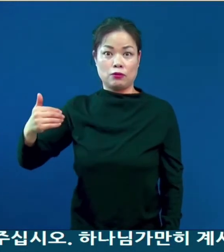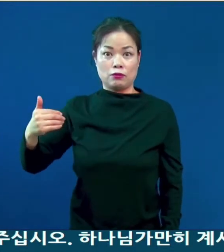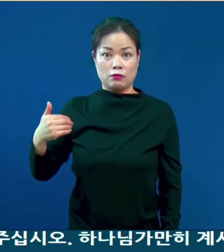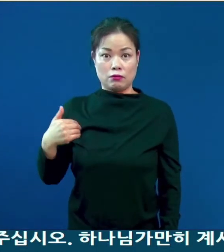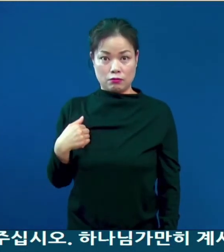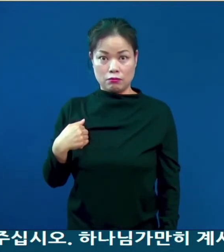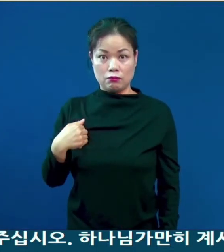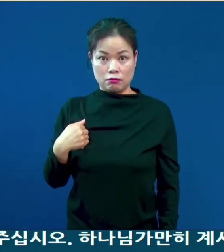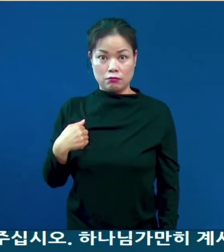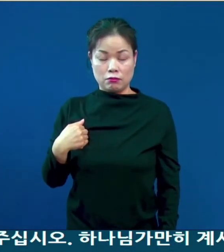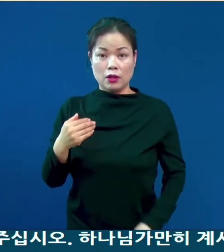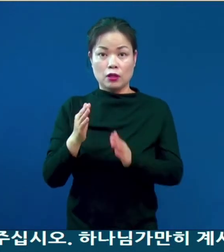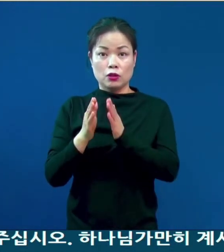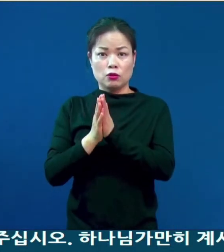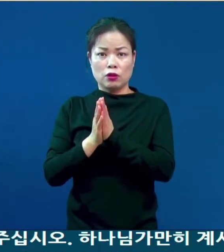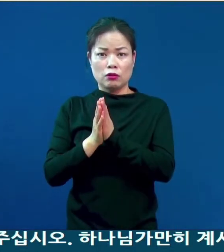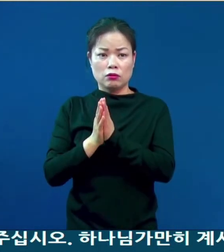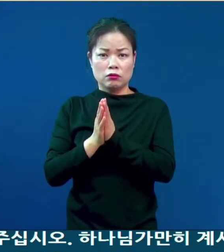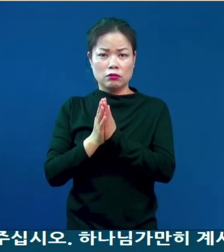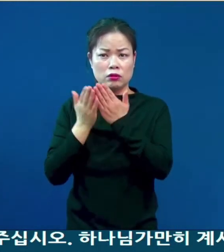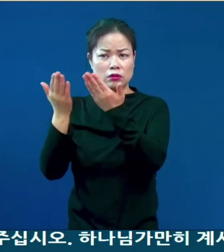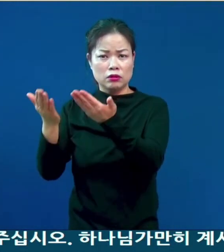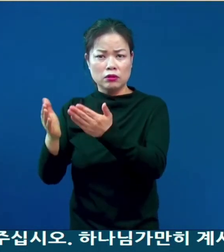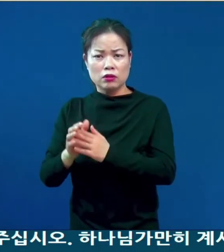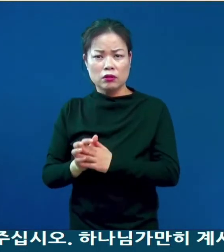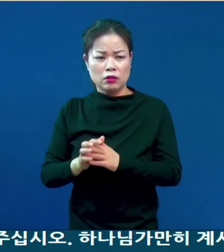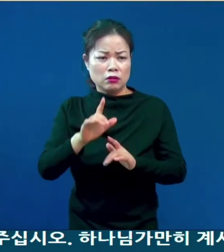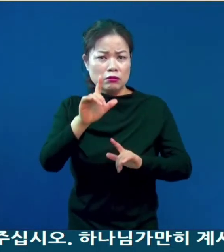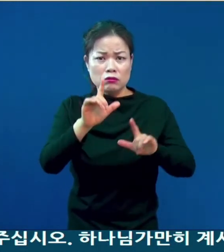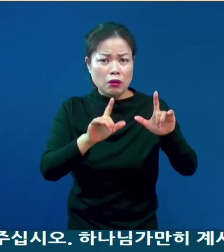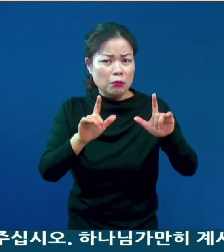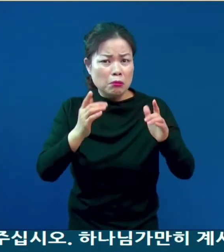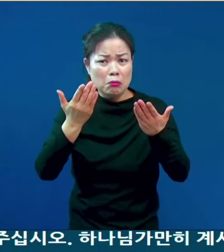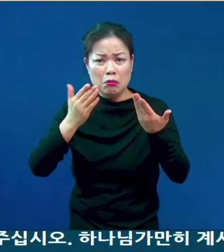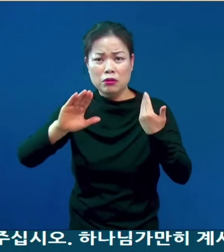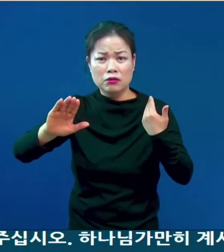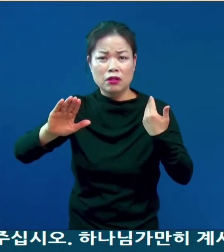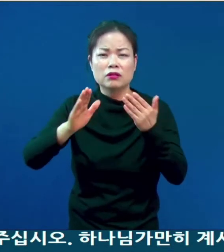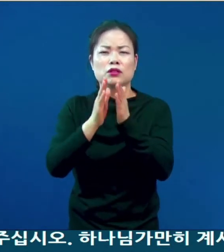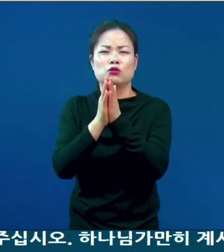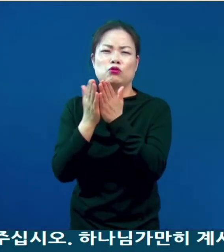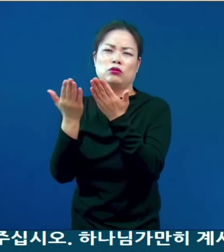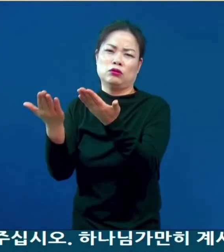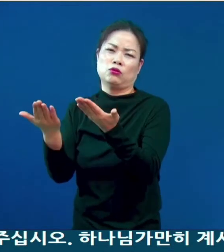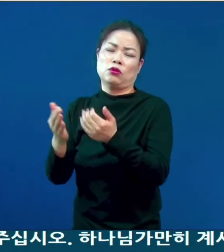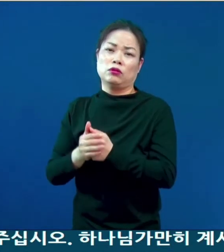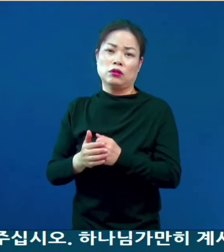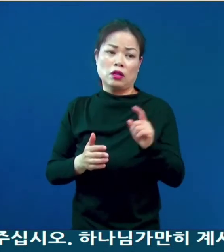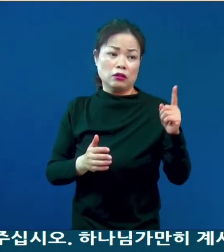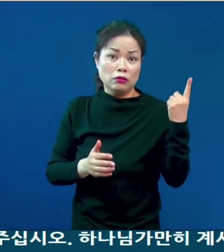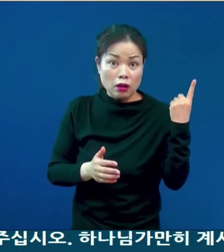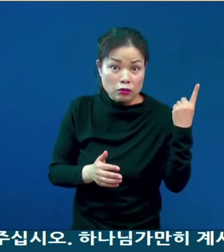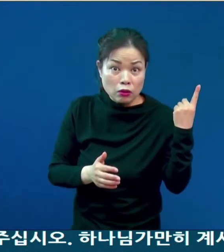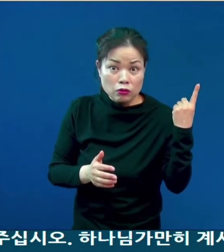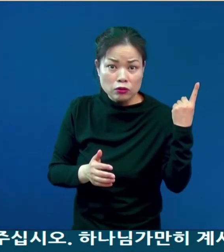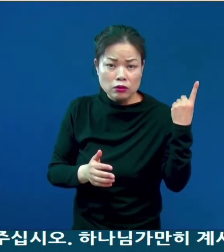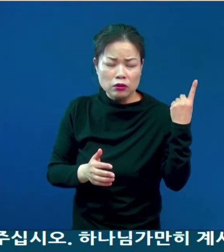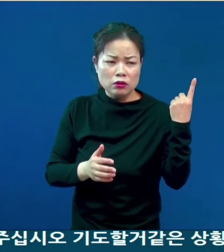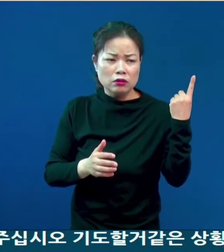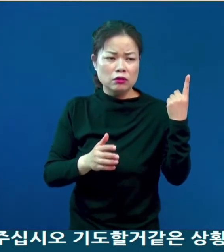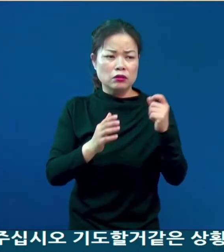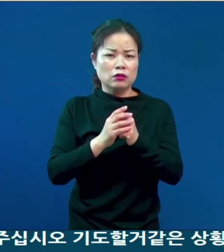만족하겠습니다라고 기도하는, 어찌 보면 상황과 맞지 않는 기도를 하는 것입니다. 다윗은 무턱대고